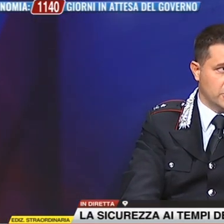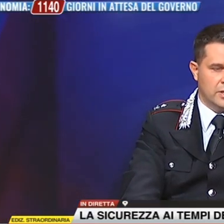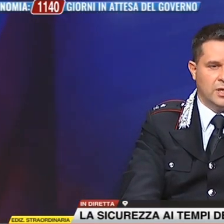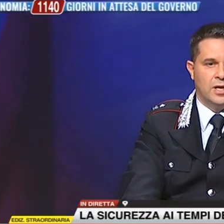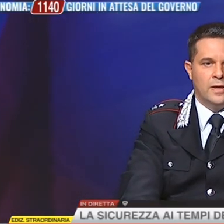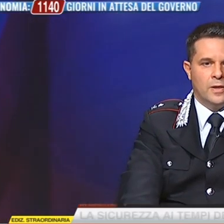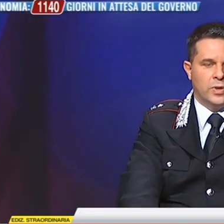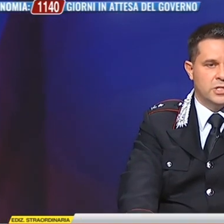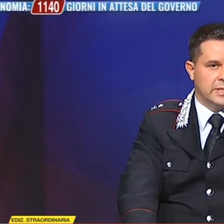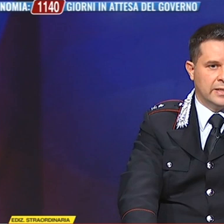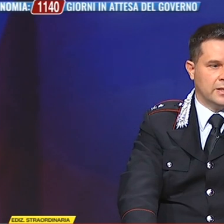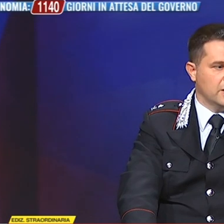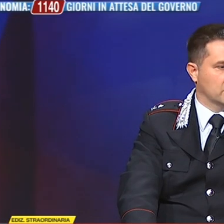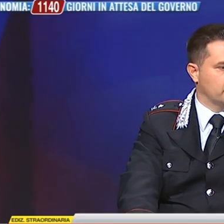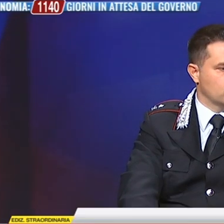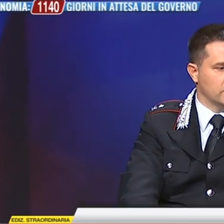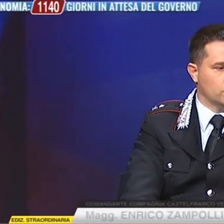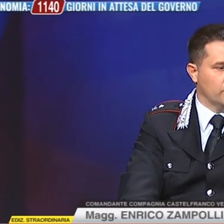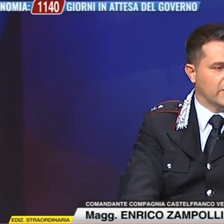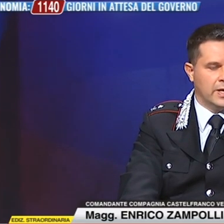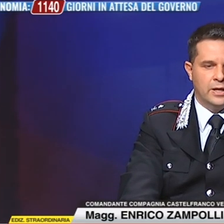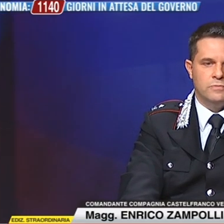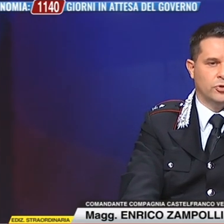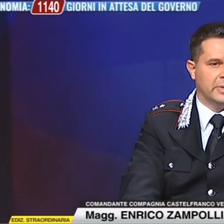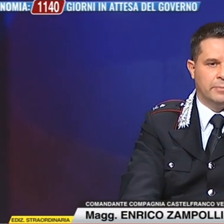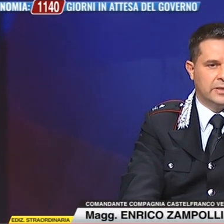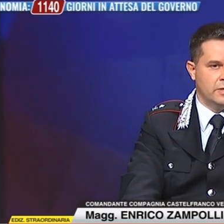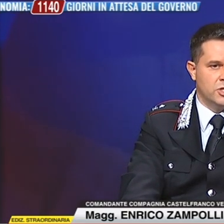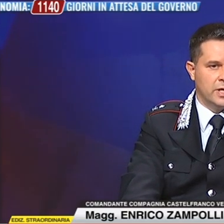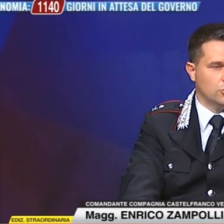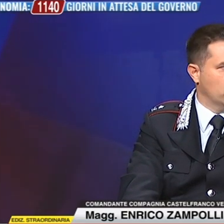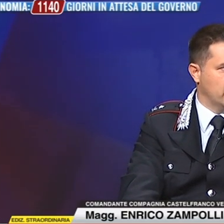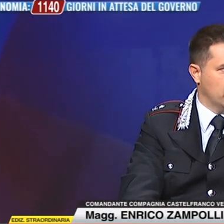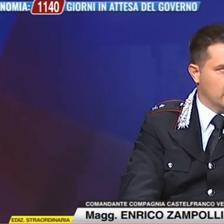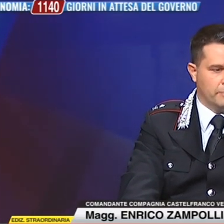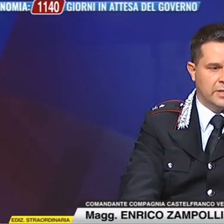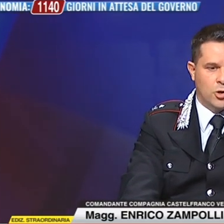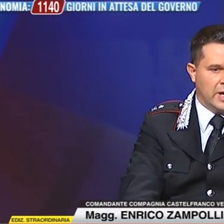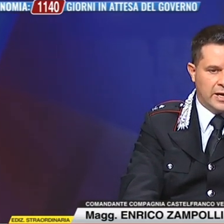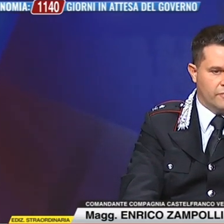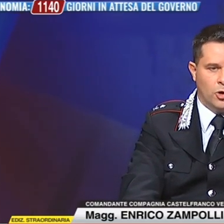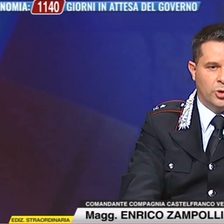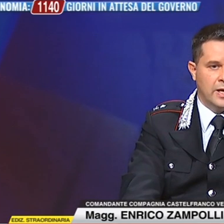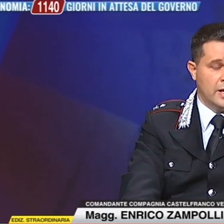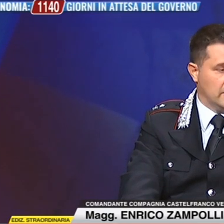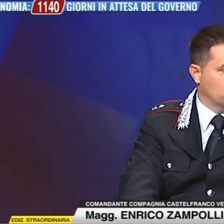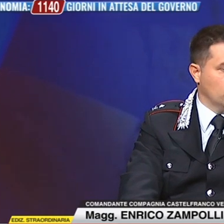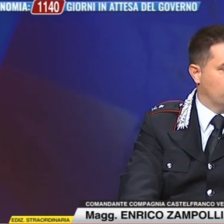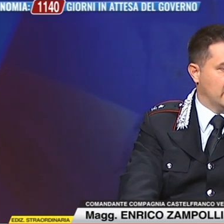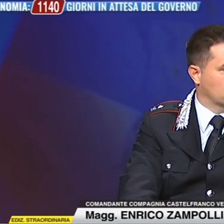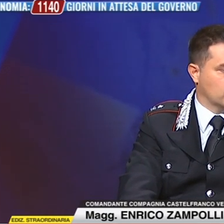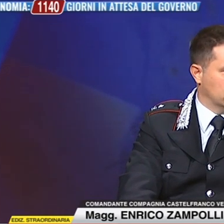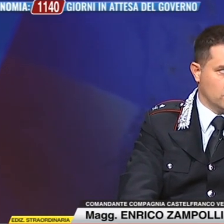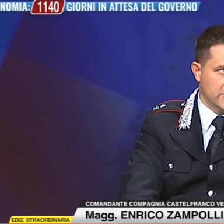immediate ai cittadini. Quindi si tratta di una tipologia di truffa che fondamentalmente è divisa in due particolari filoni. La